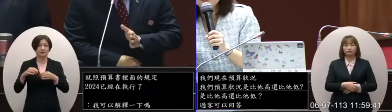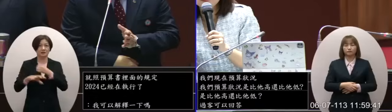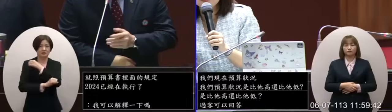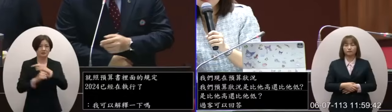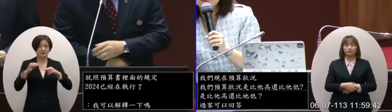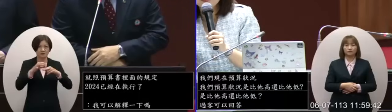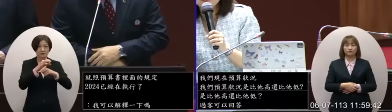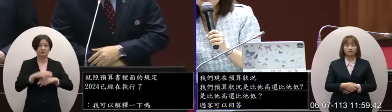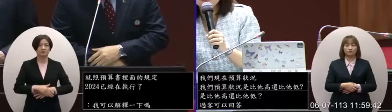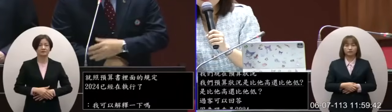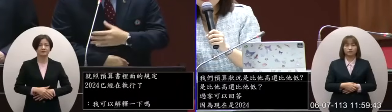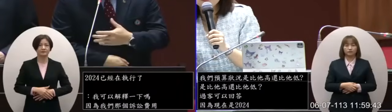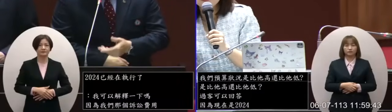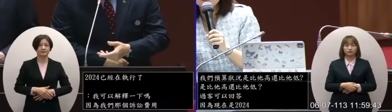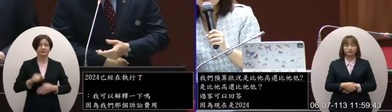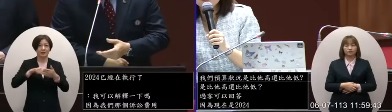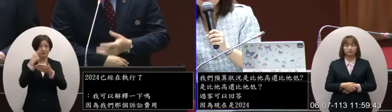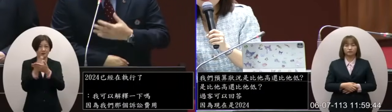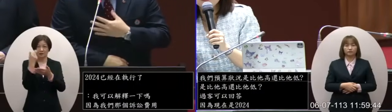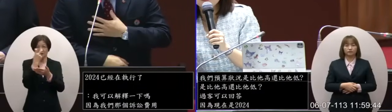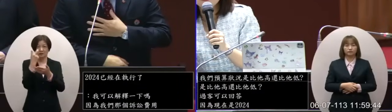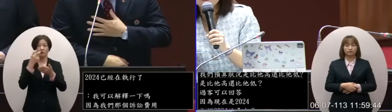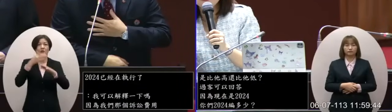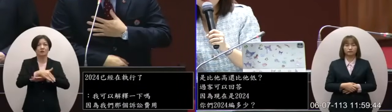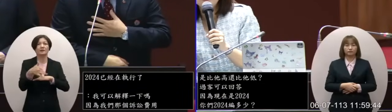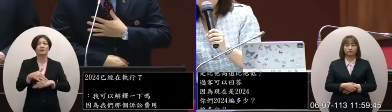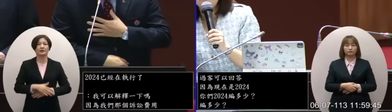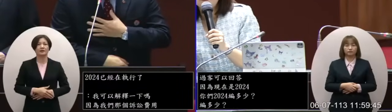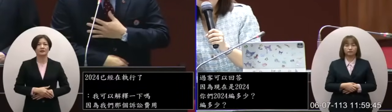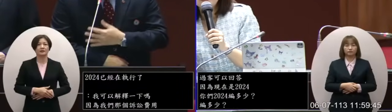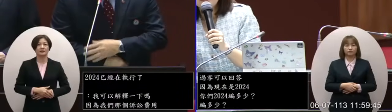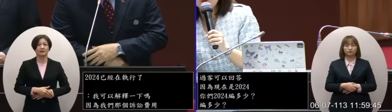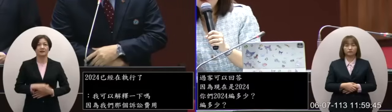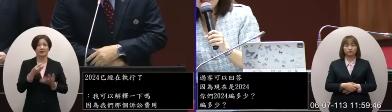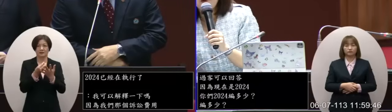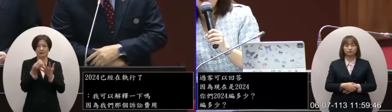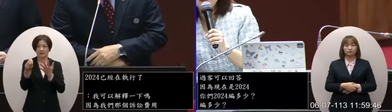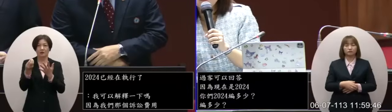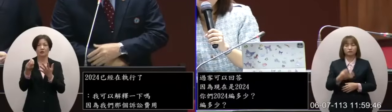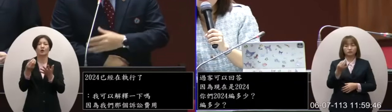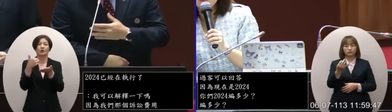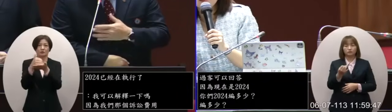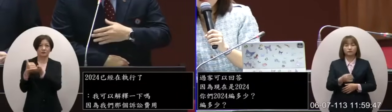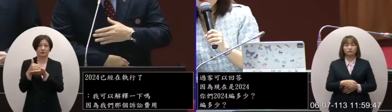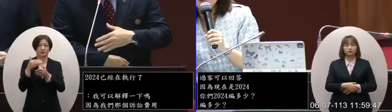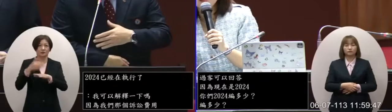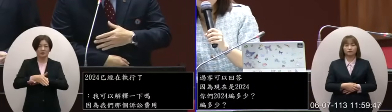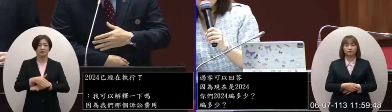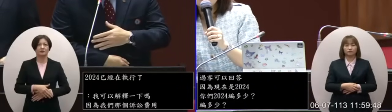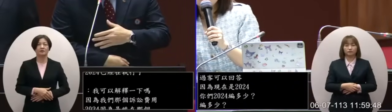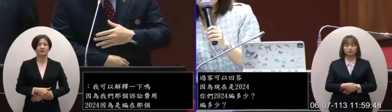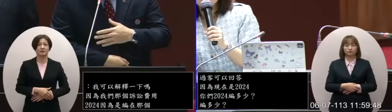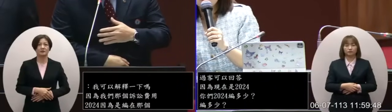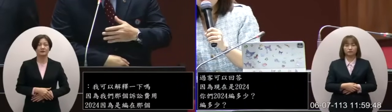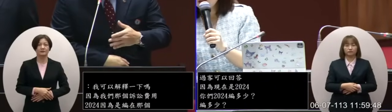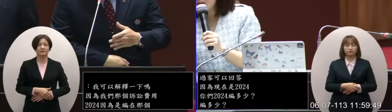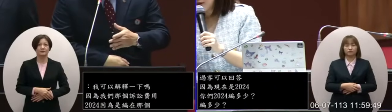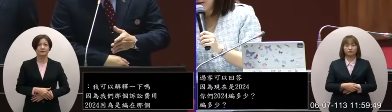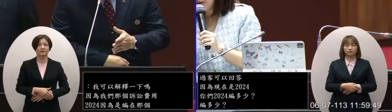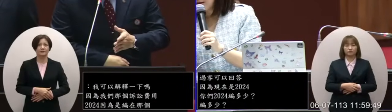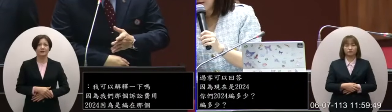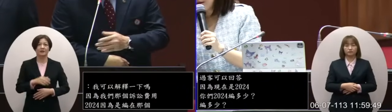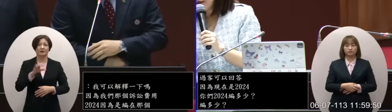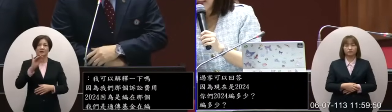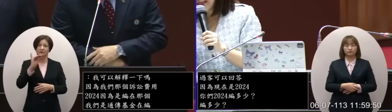前来讲，因为还没有完全审议通过，我们只是通过单位预算而已。 多少嘛？ 当然我们基本上来讲的话，大概